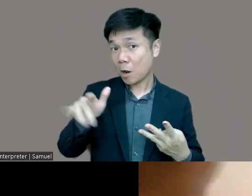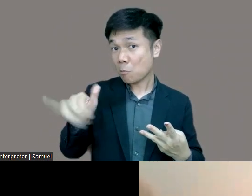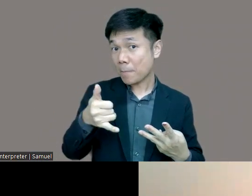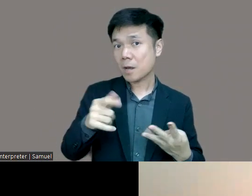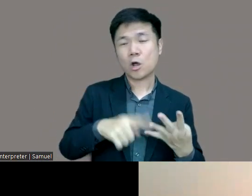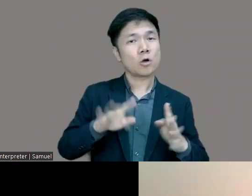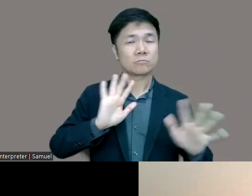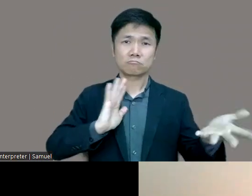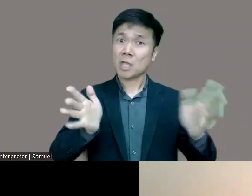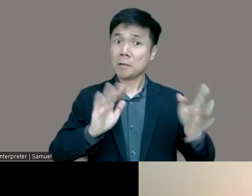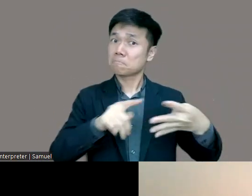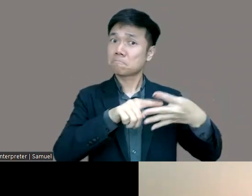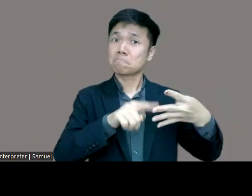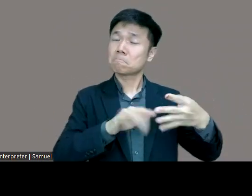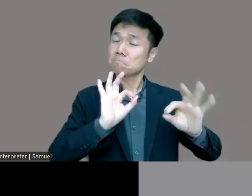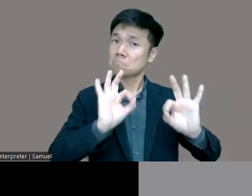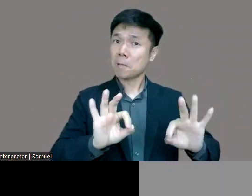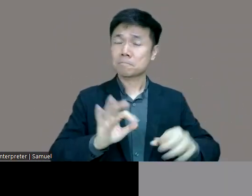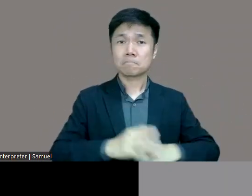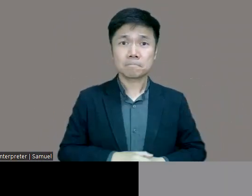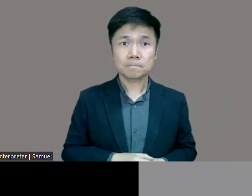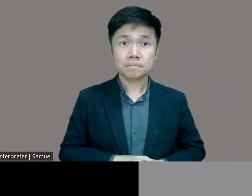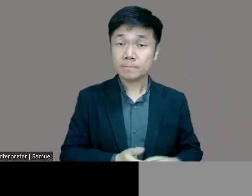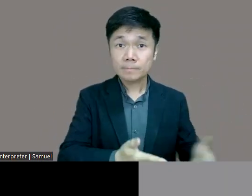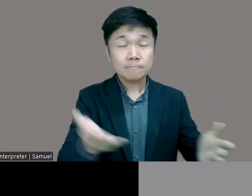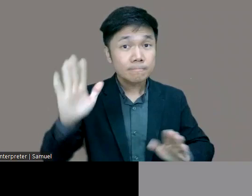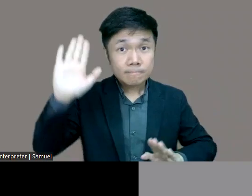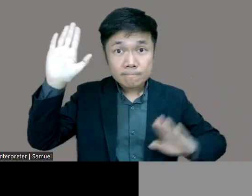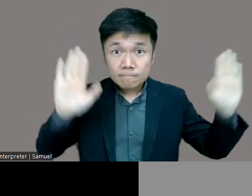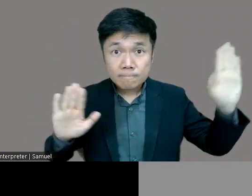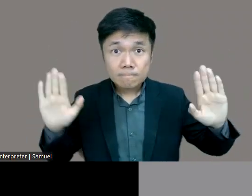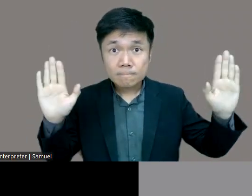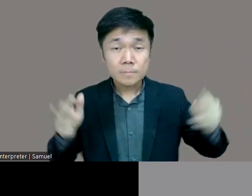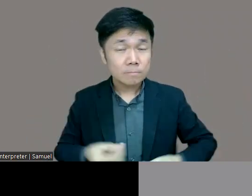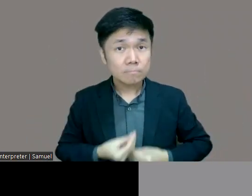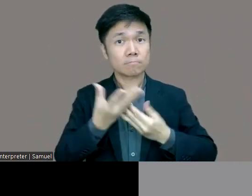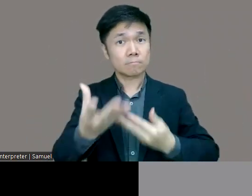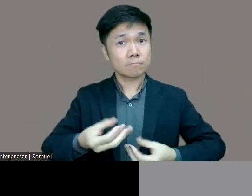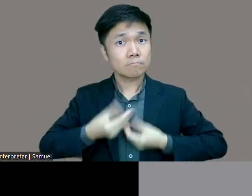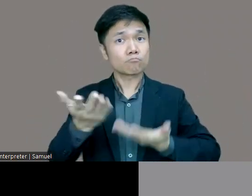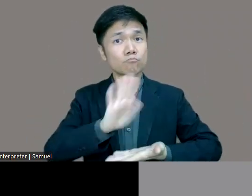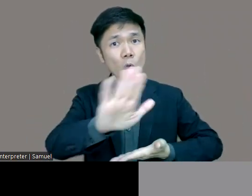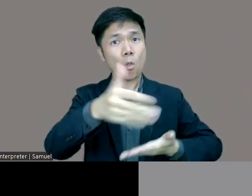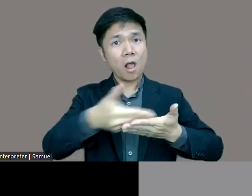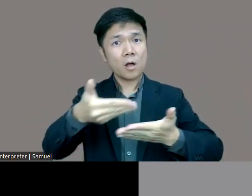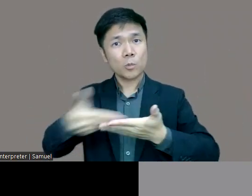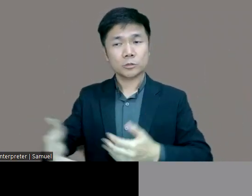préférence. Amel, je vous ai donné la possibilité d'allumer votre micro.